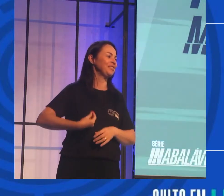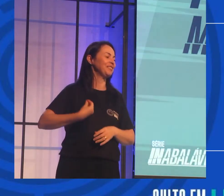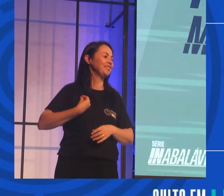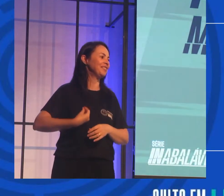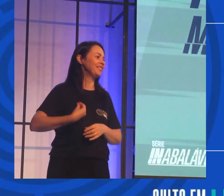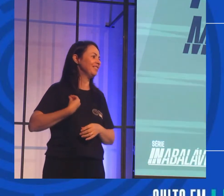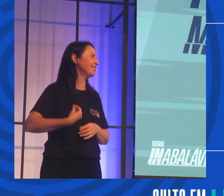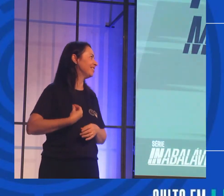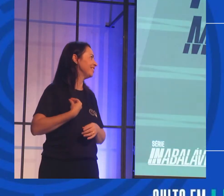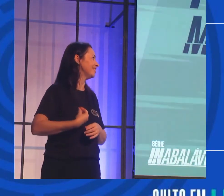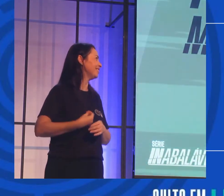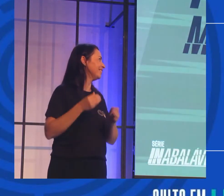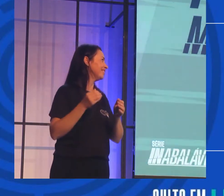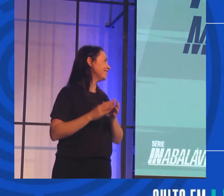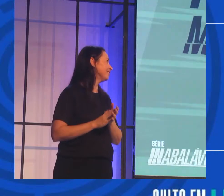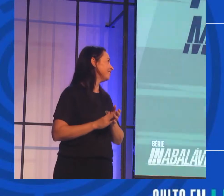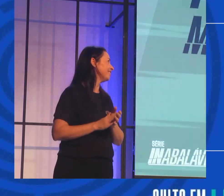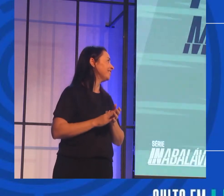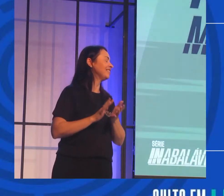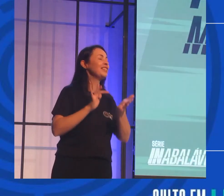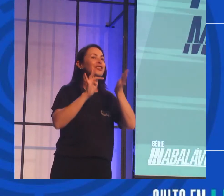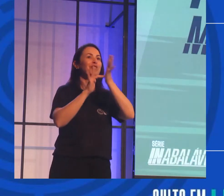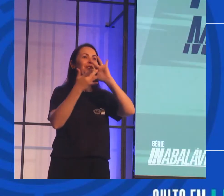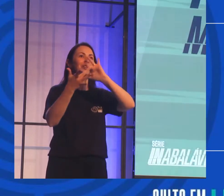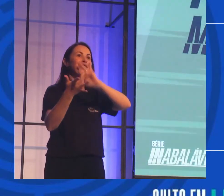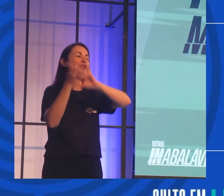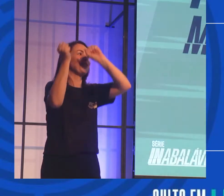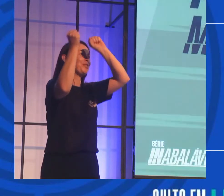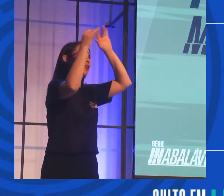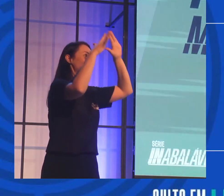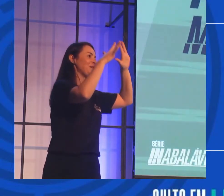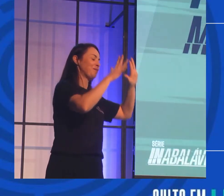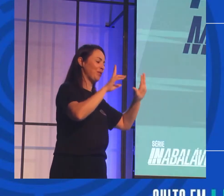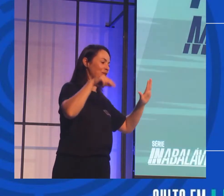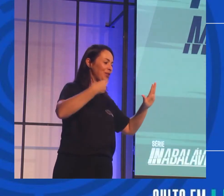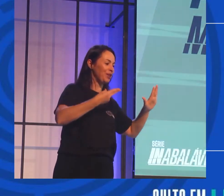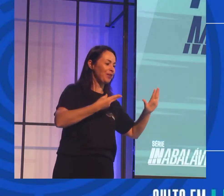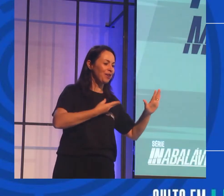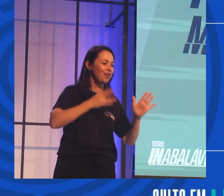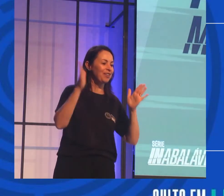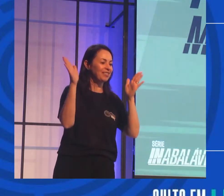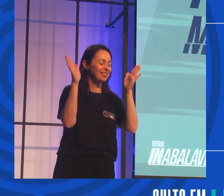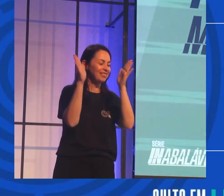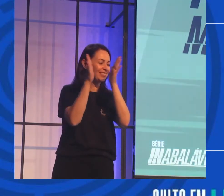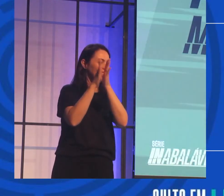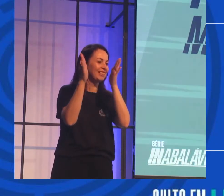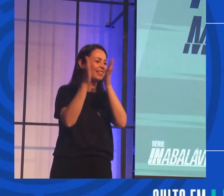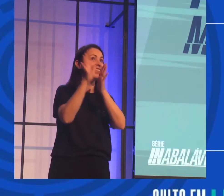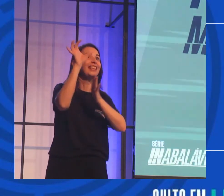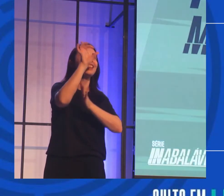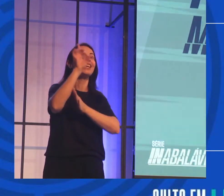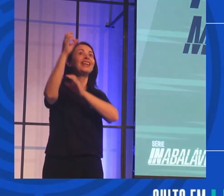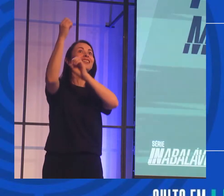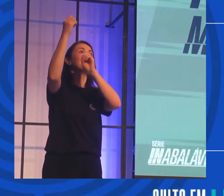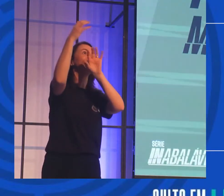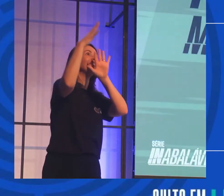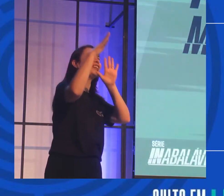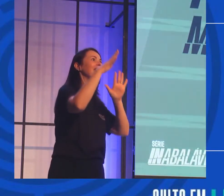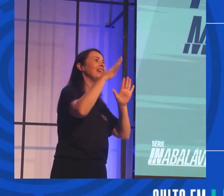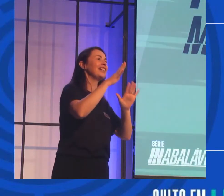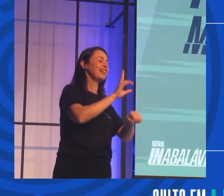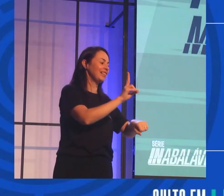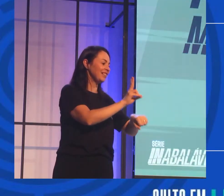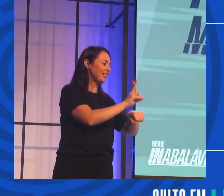de vida. Que Jesus te abençoe nessa nossa oração. Que te dê